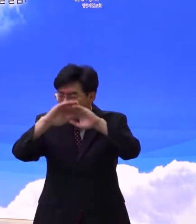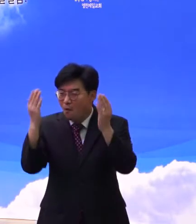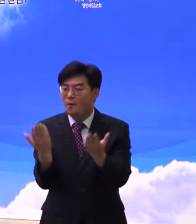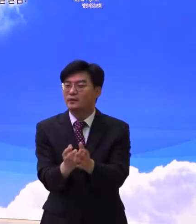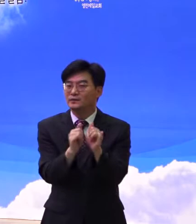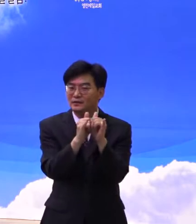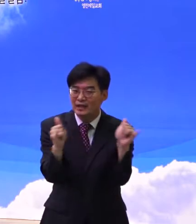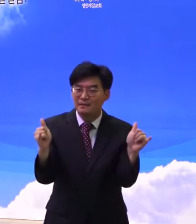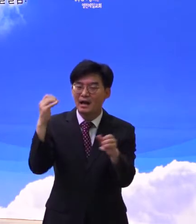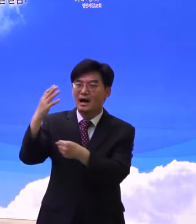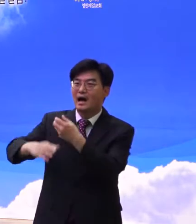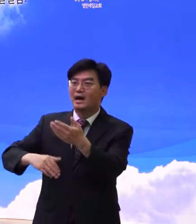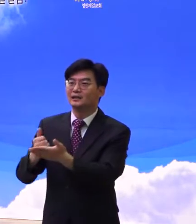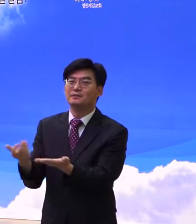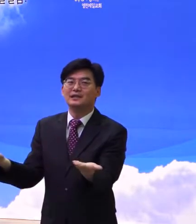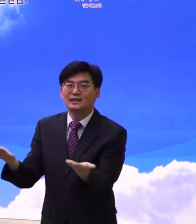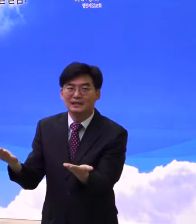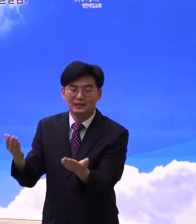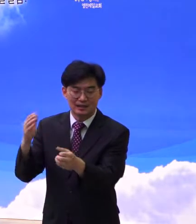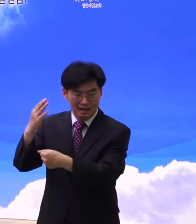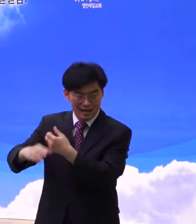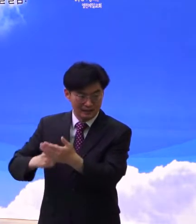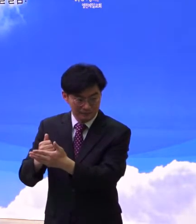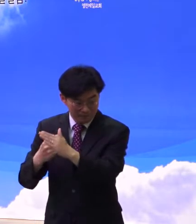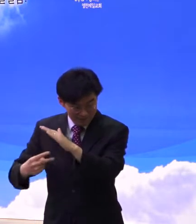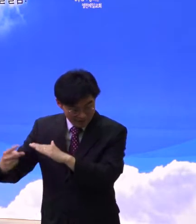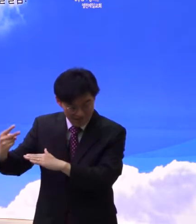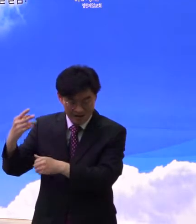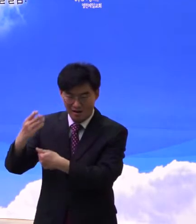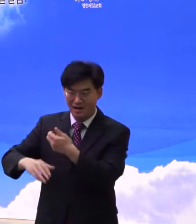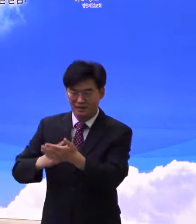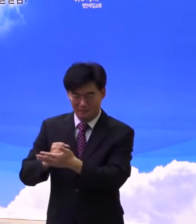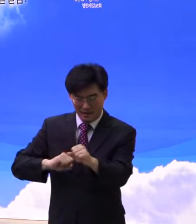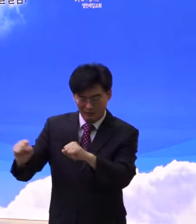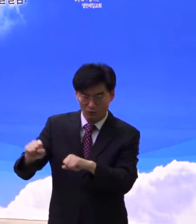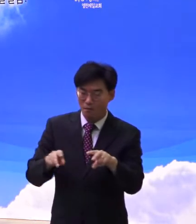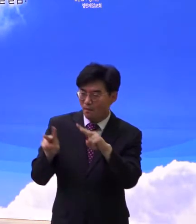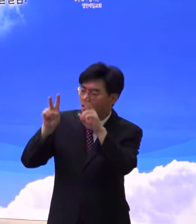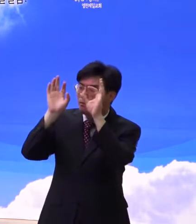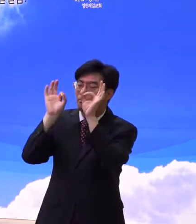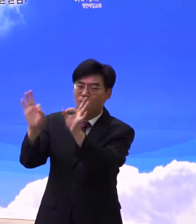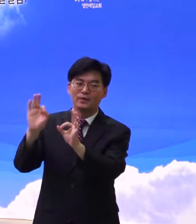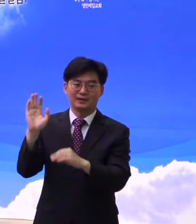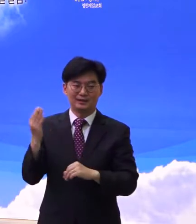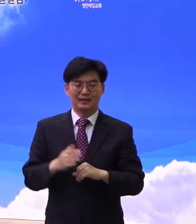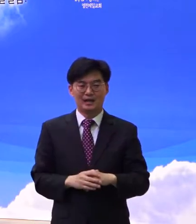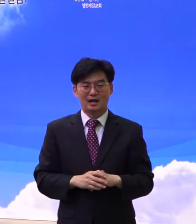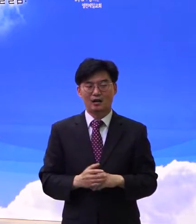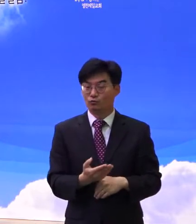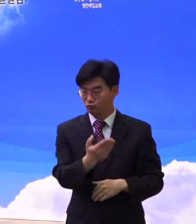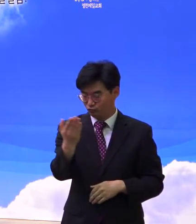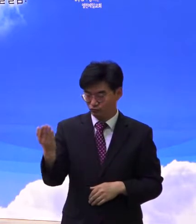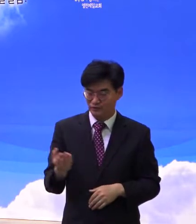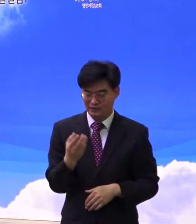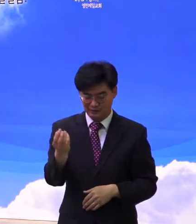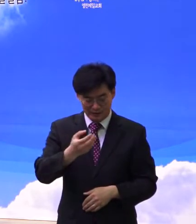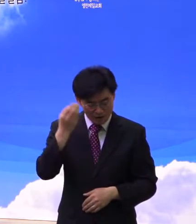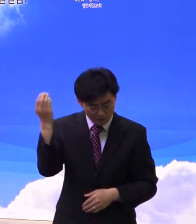하는 것입니다. 하나님의 성령이 우리 가운데 부음받고 우리가 하나님의 성령으로 충만함을 받으면 하나님의